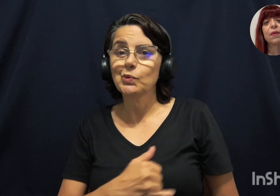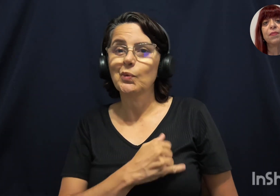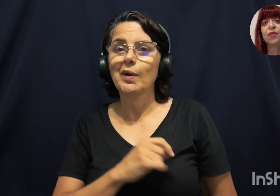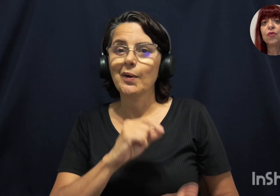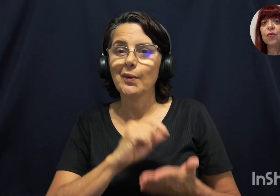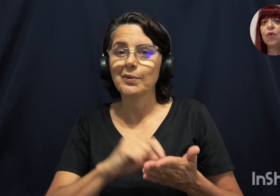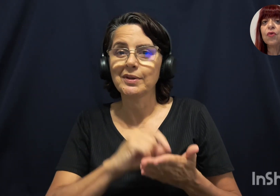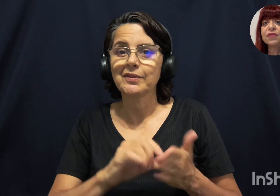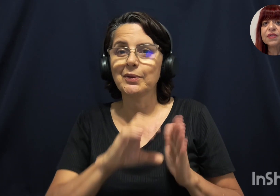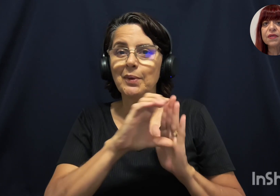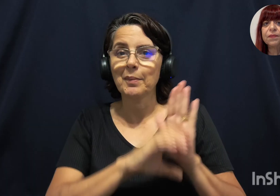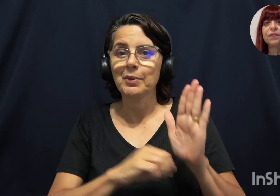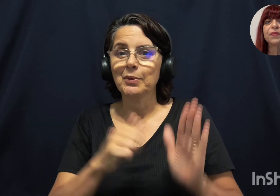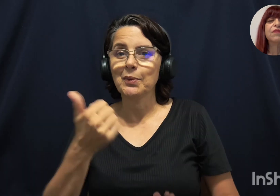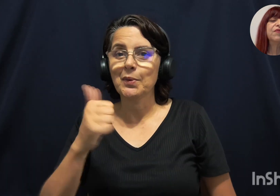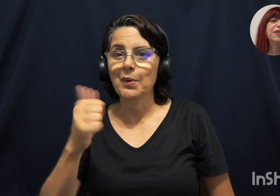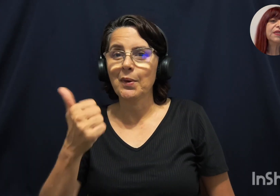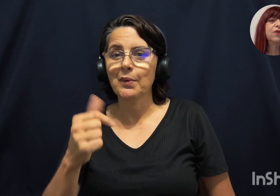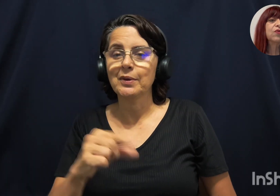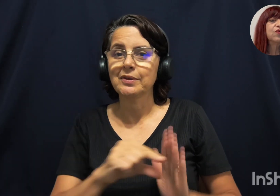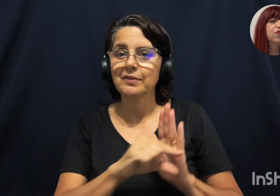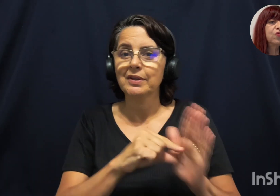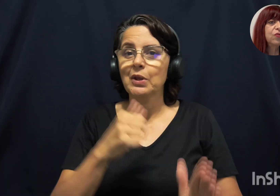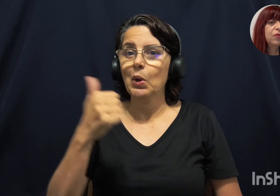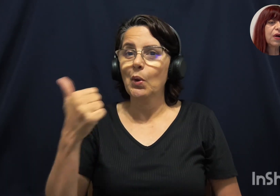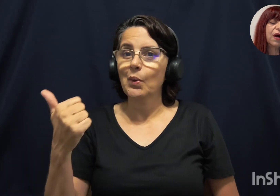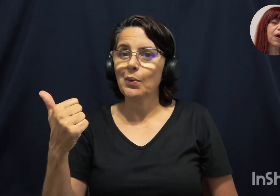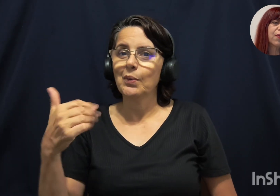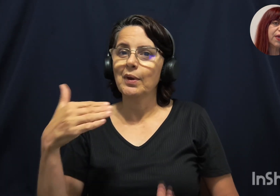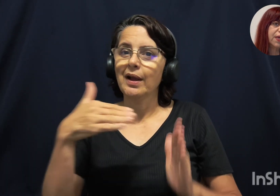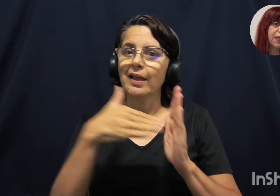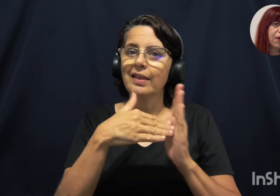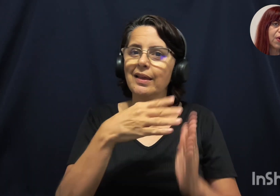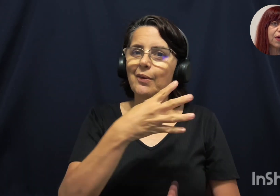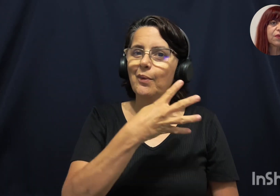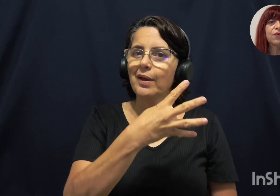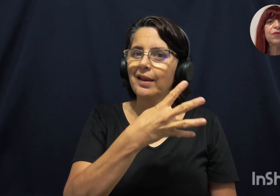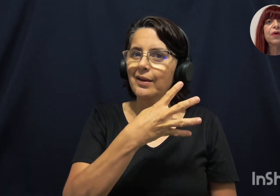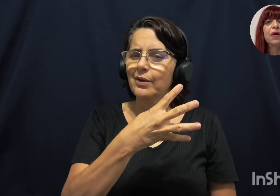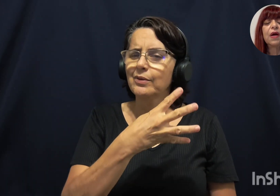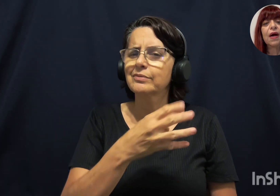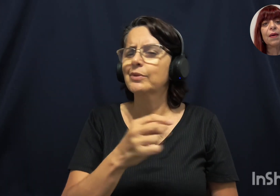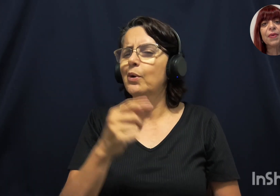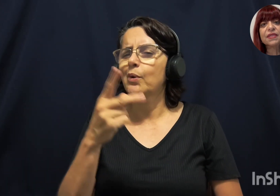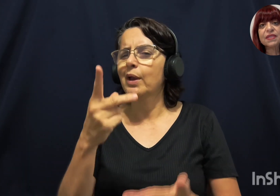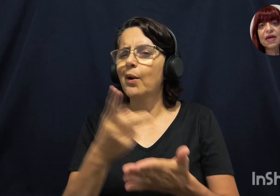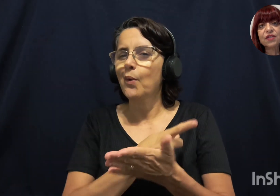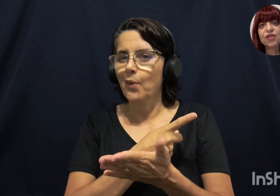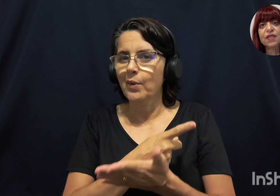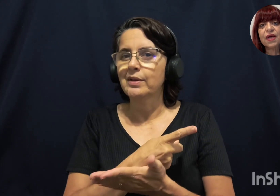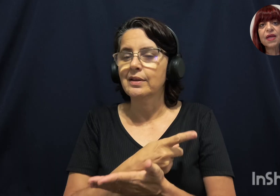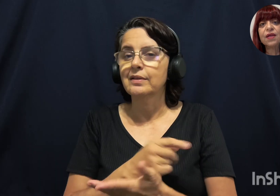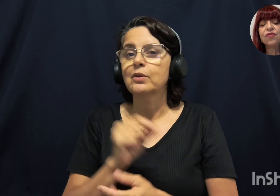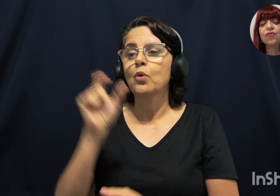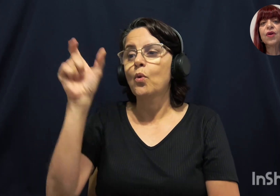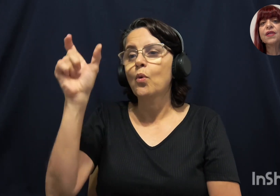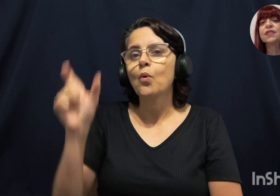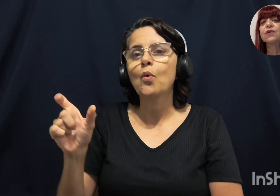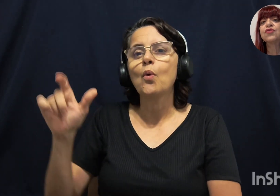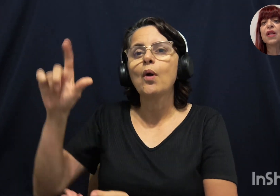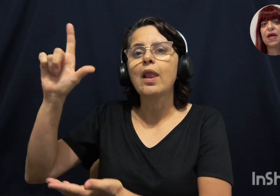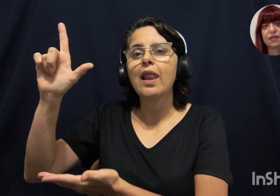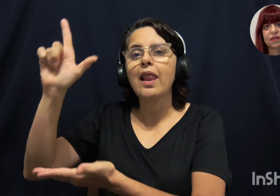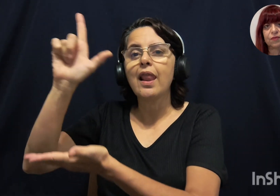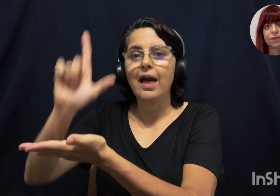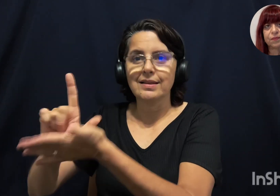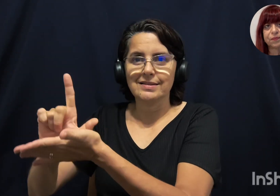traz no capítulo 11, versículos 1 a 44, a passagem da